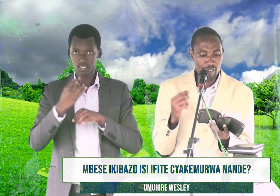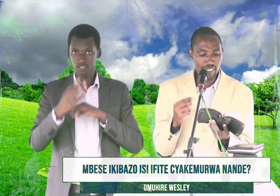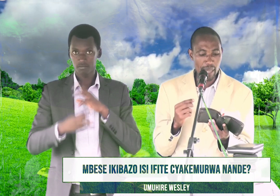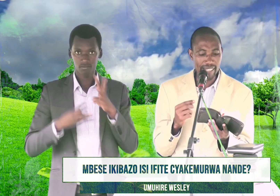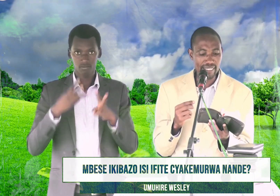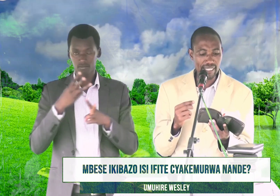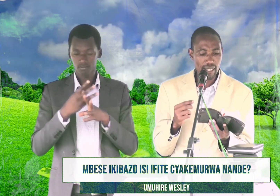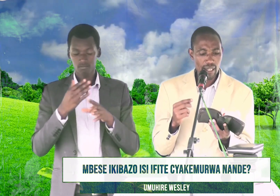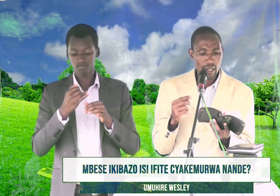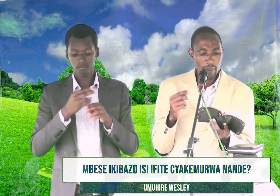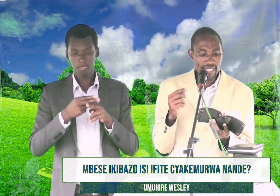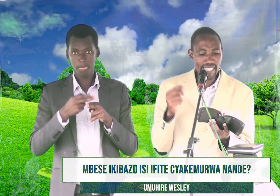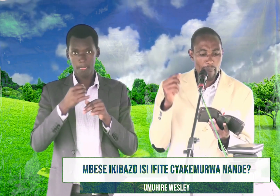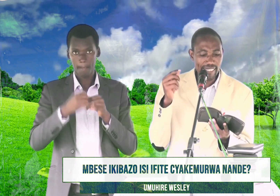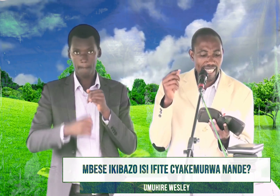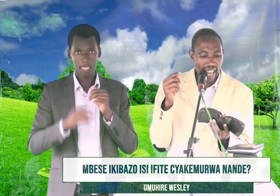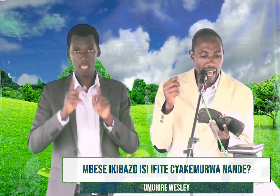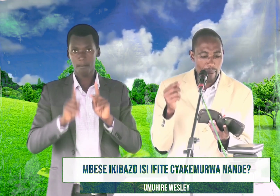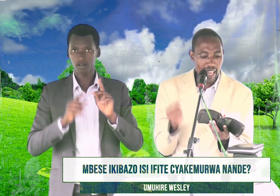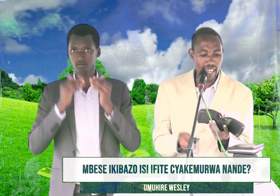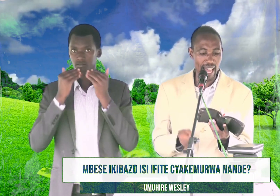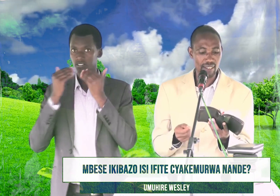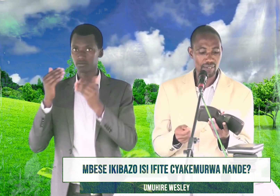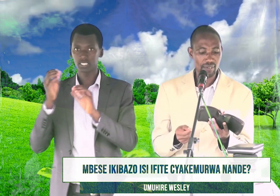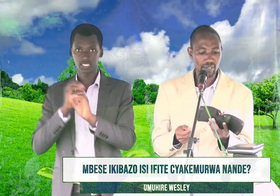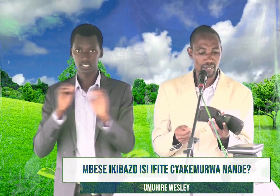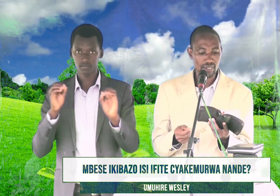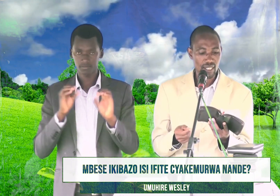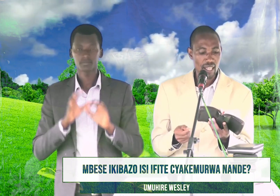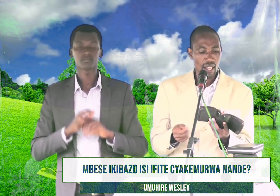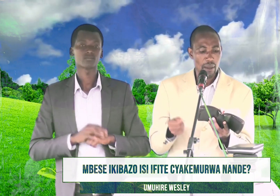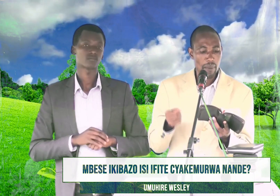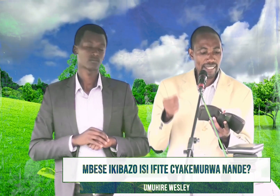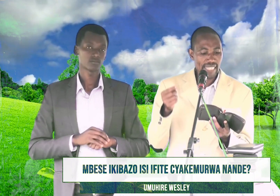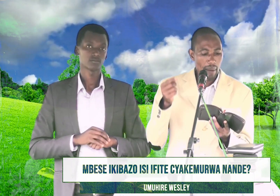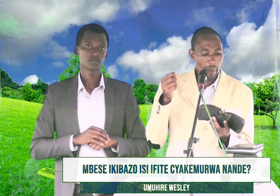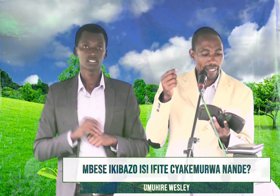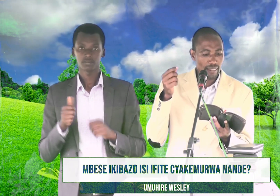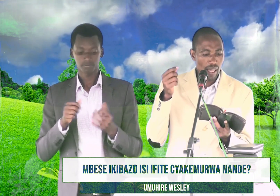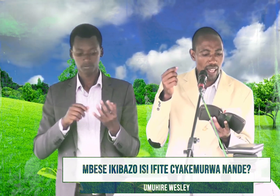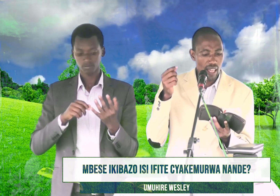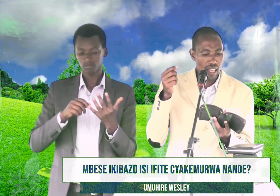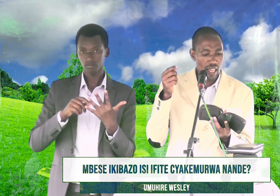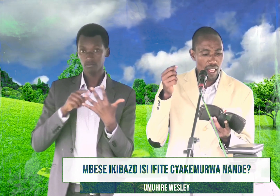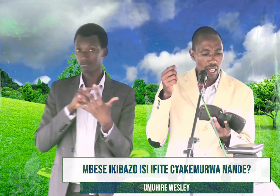ikindi baravuze bati bazaba tarabera bazaba